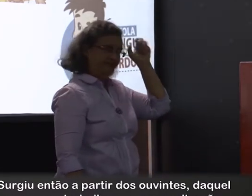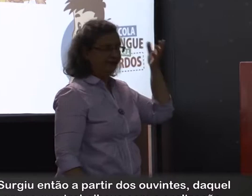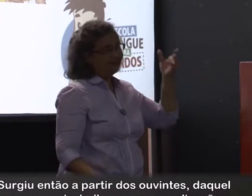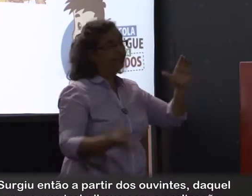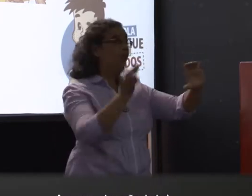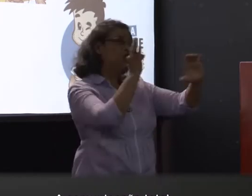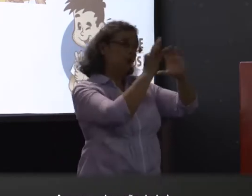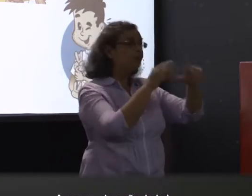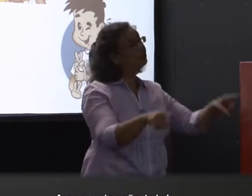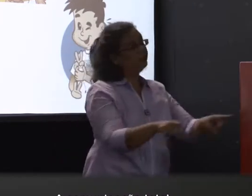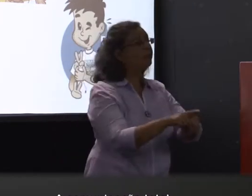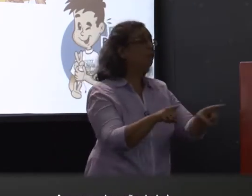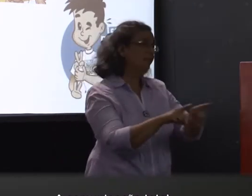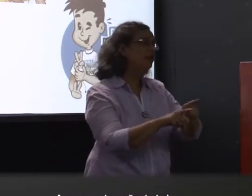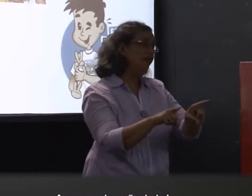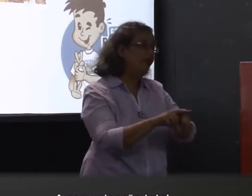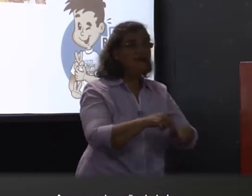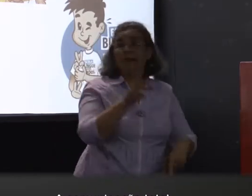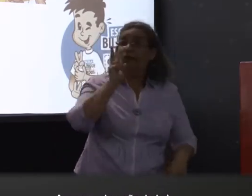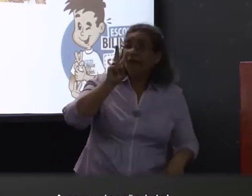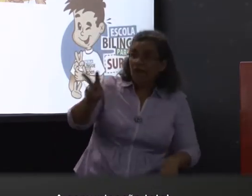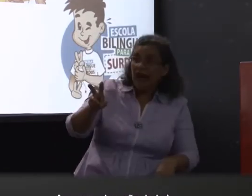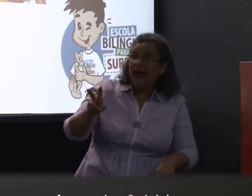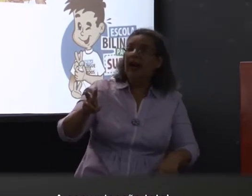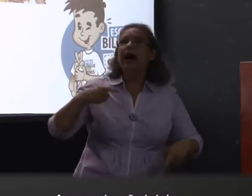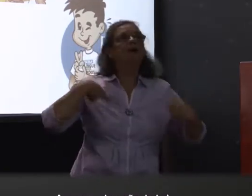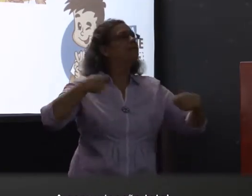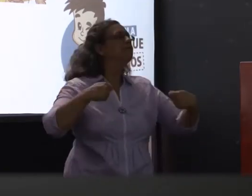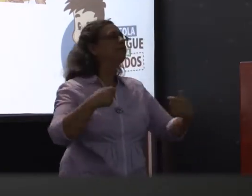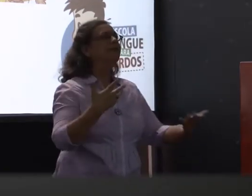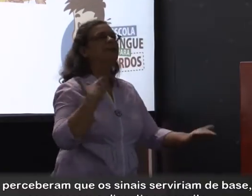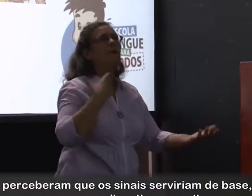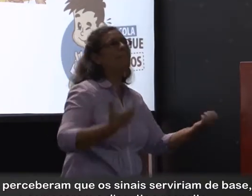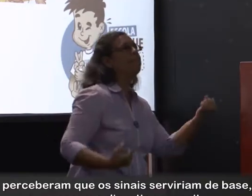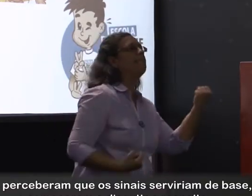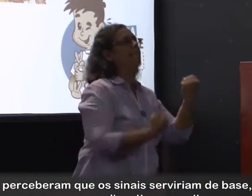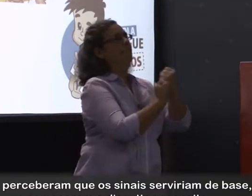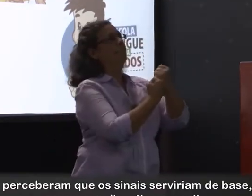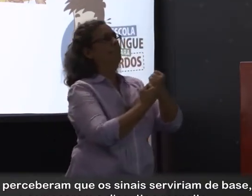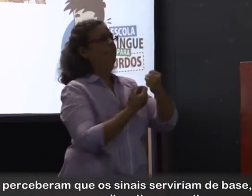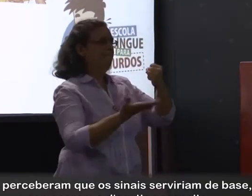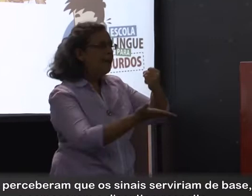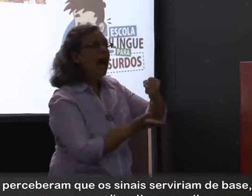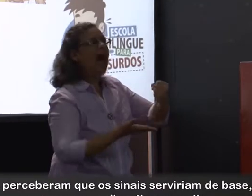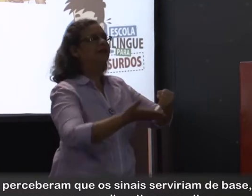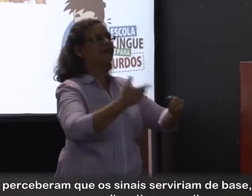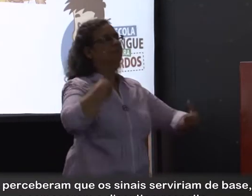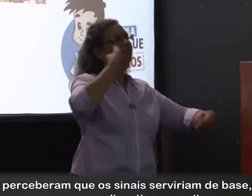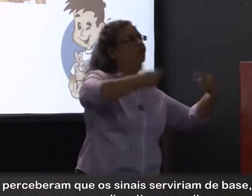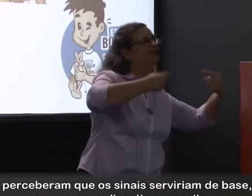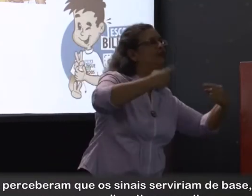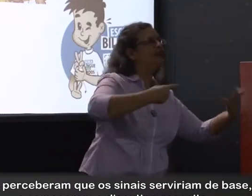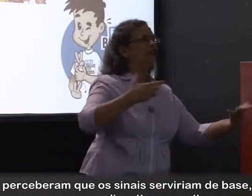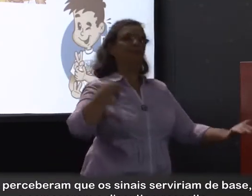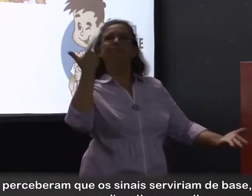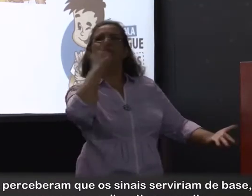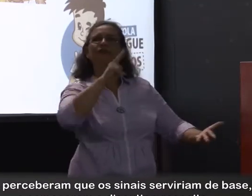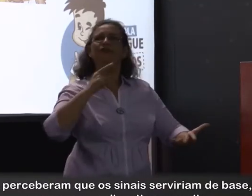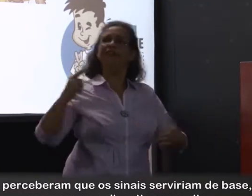oralização, a comunicação total. Né, eles perceberam que os sinais serviriam de apoio, de base, e